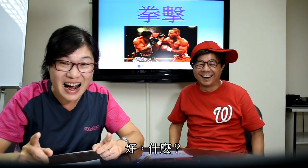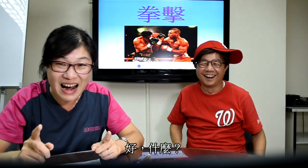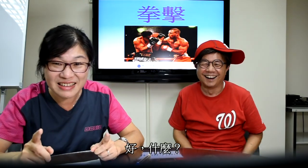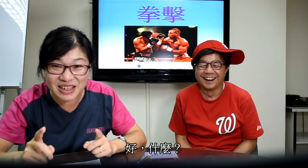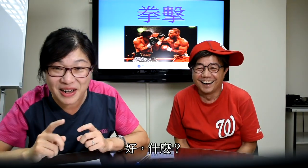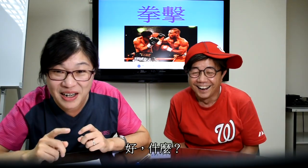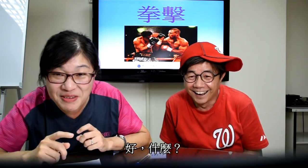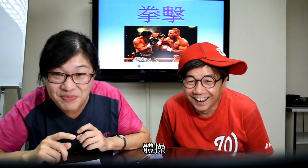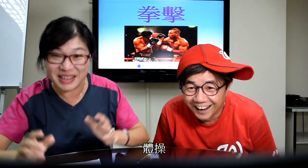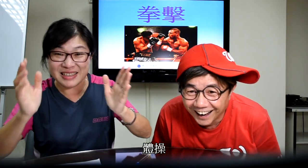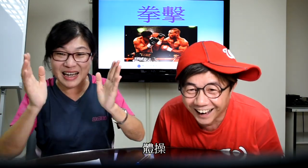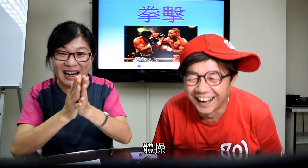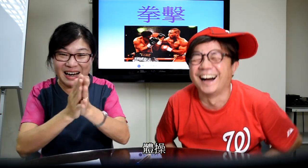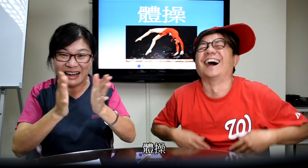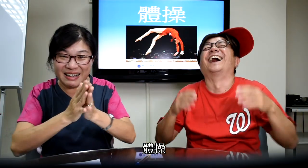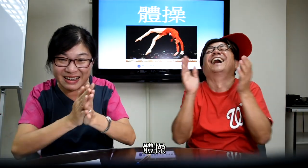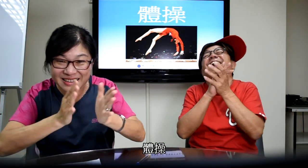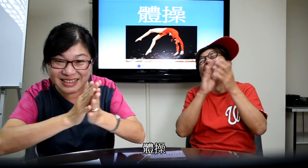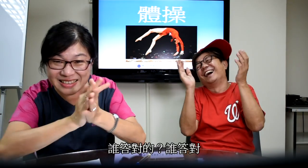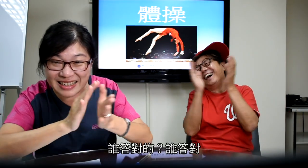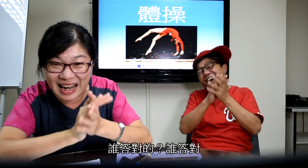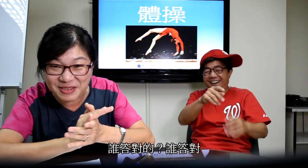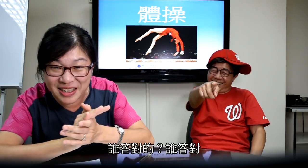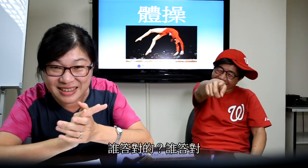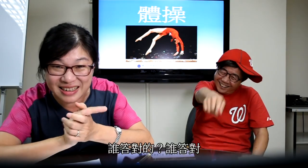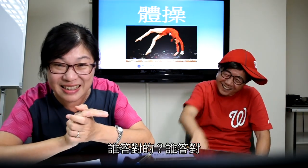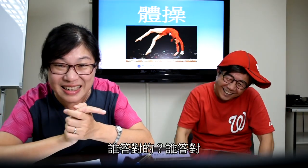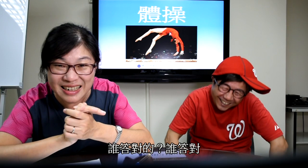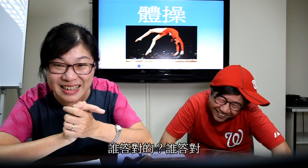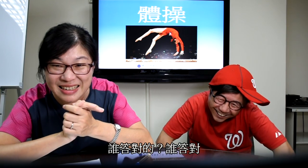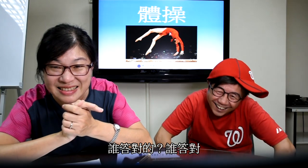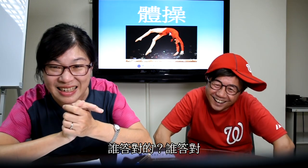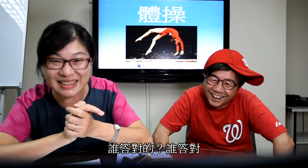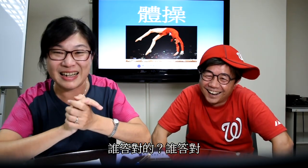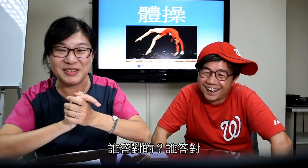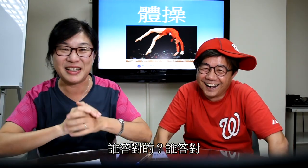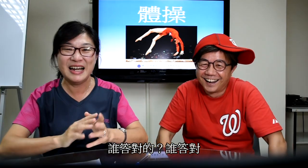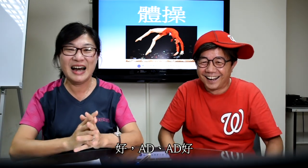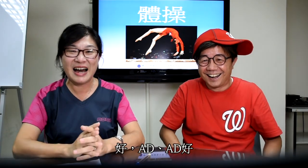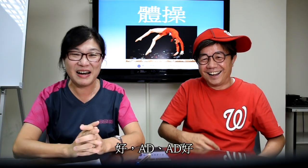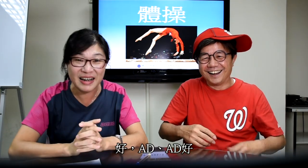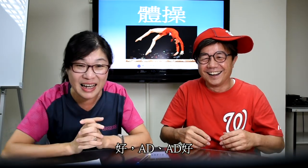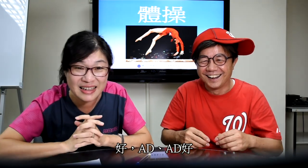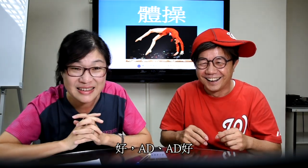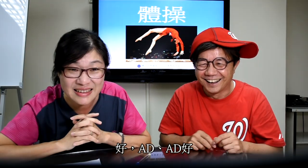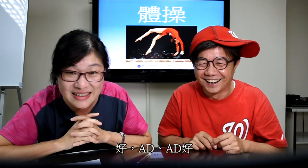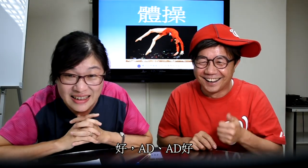好，什么体操？谁答对的？谁答对？好 ，A